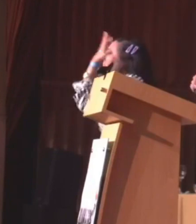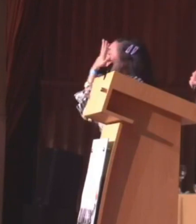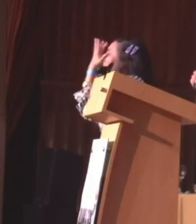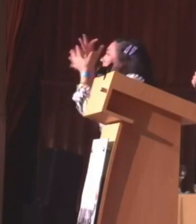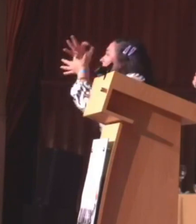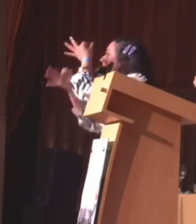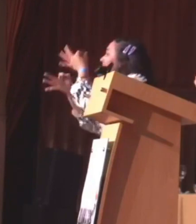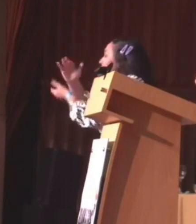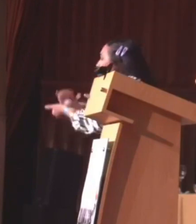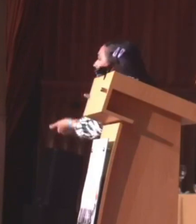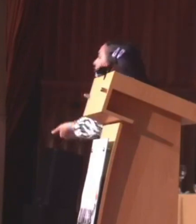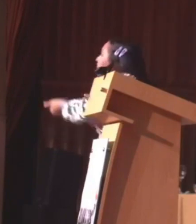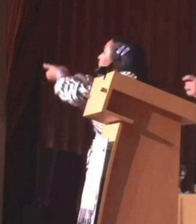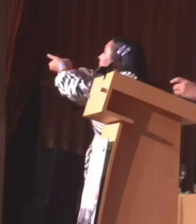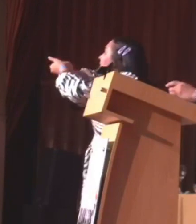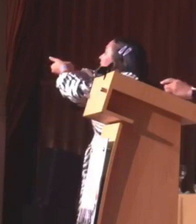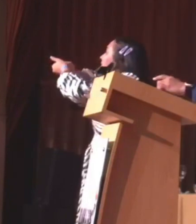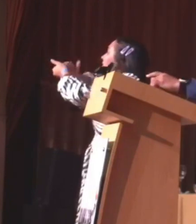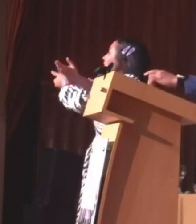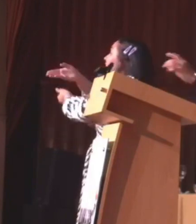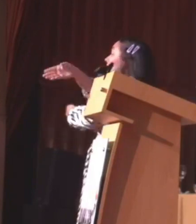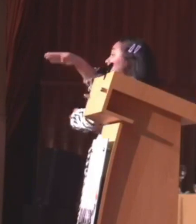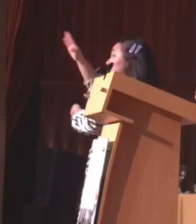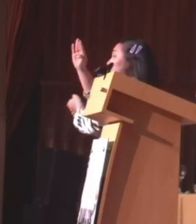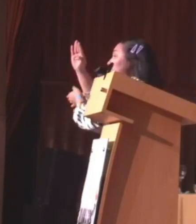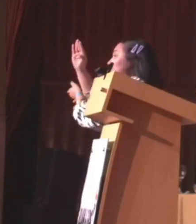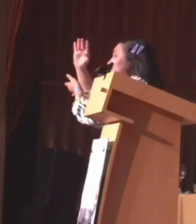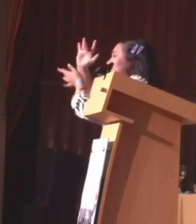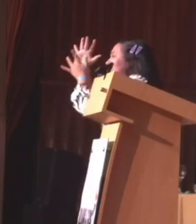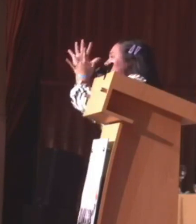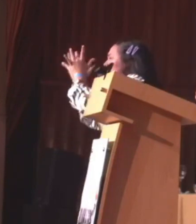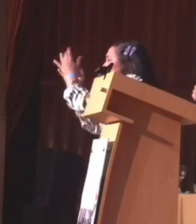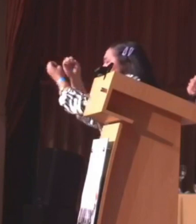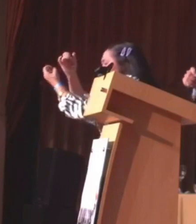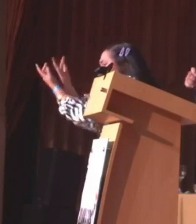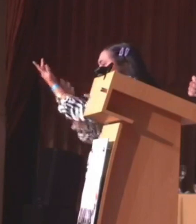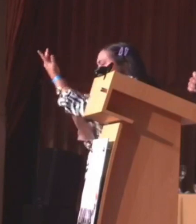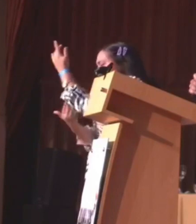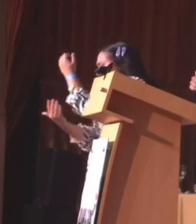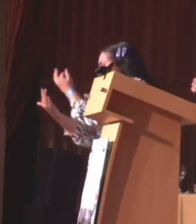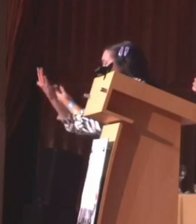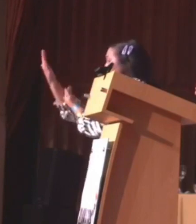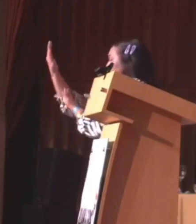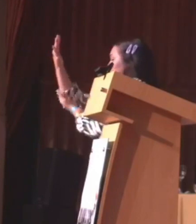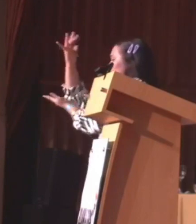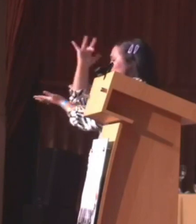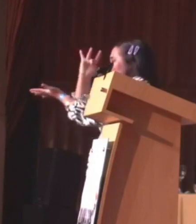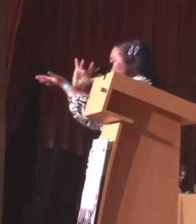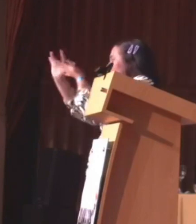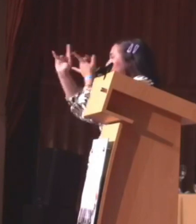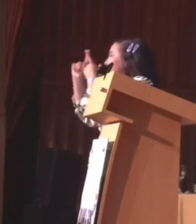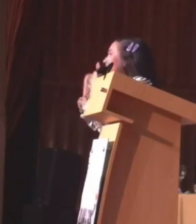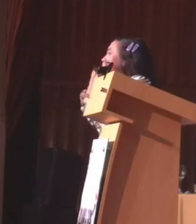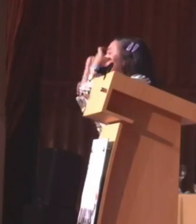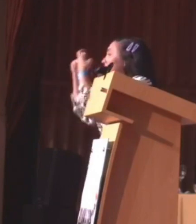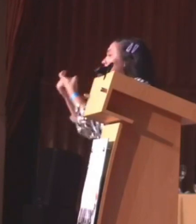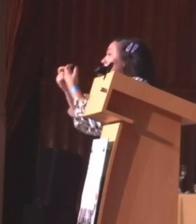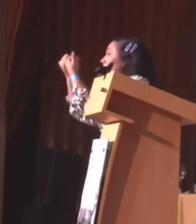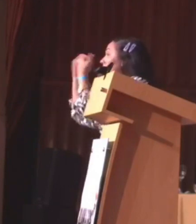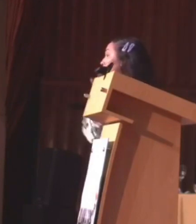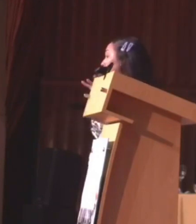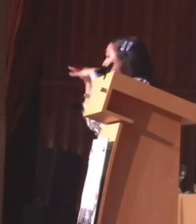Jesús nos limpia de todo pecado. Este congreso puede ser el llamado a la santidad de